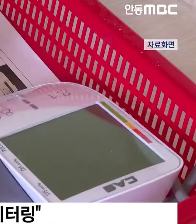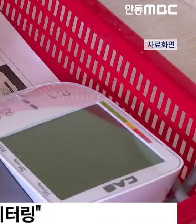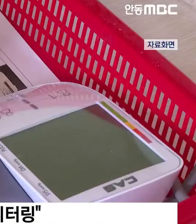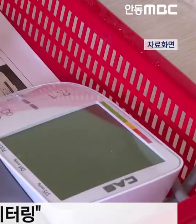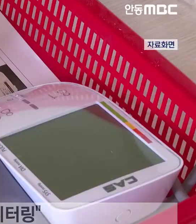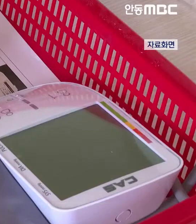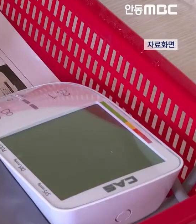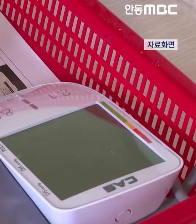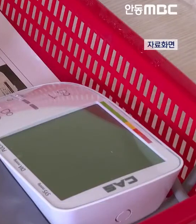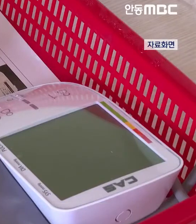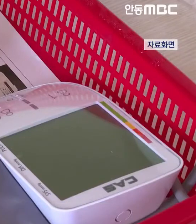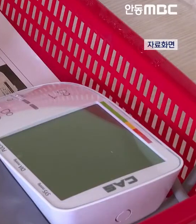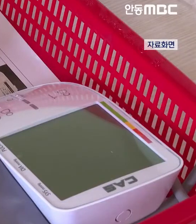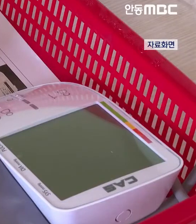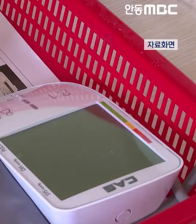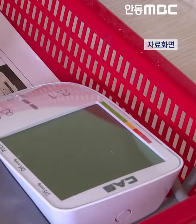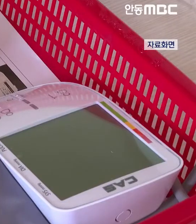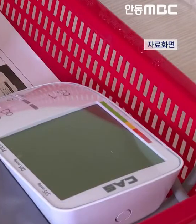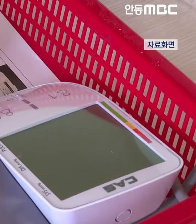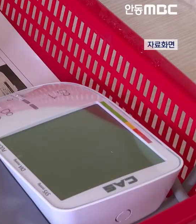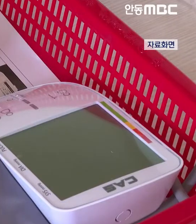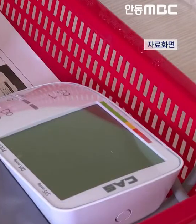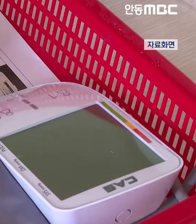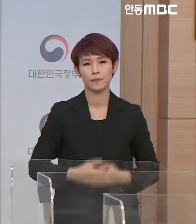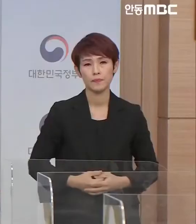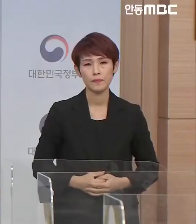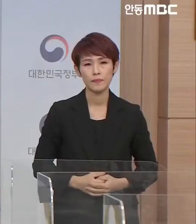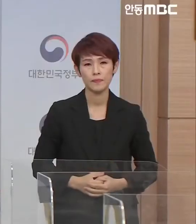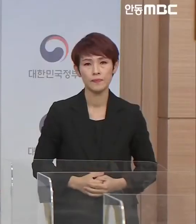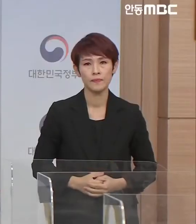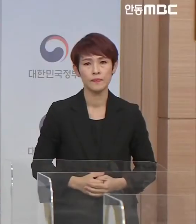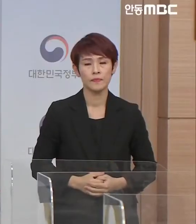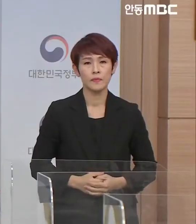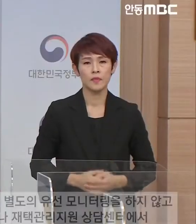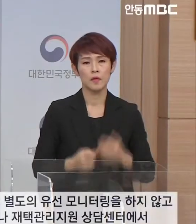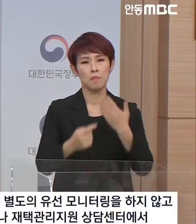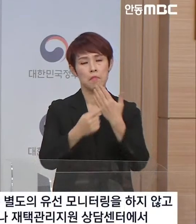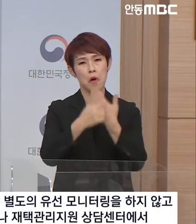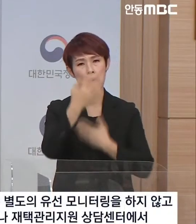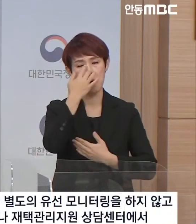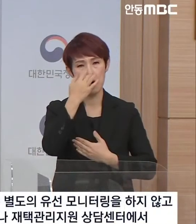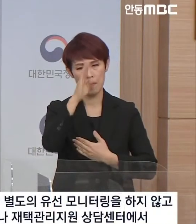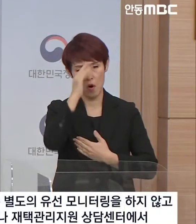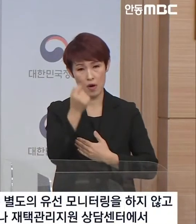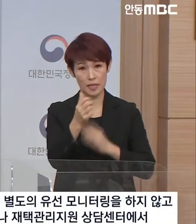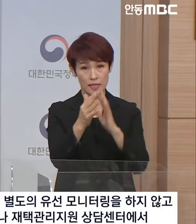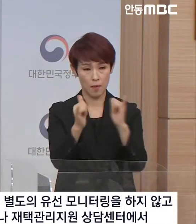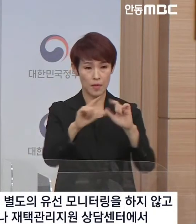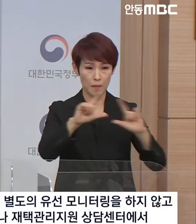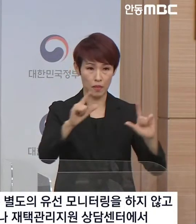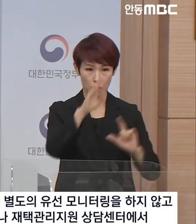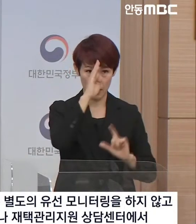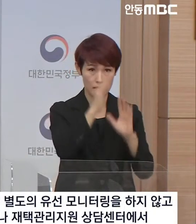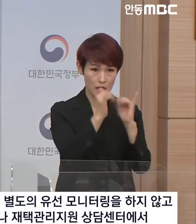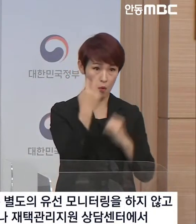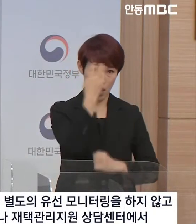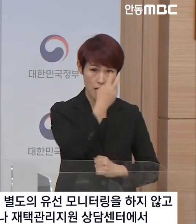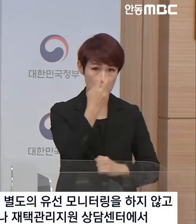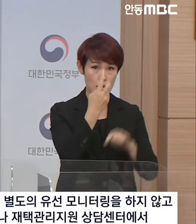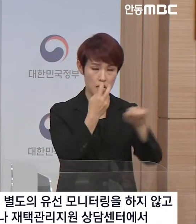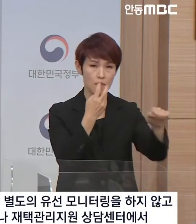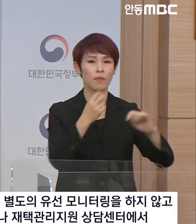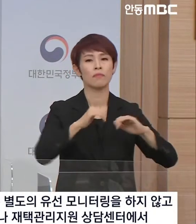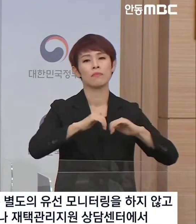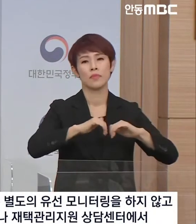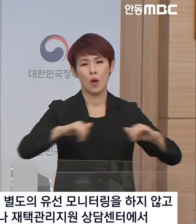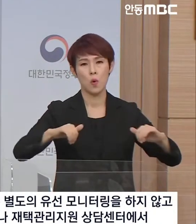비대면 진료와 상담을 받도록 개편하기로 했습니다. 무증상, 경증 환자인 일반 환자 관리군은